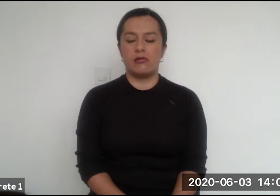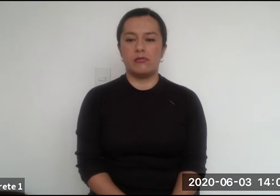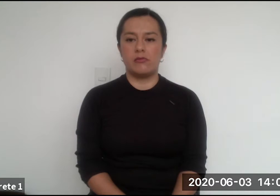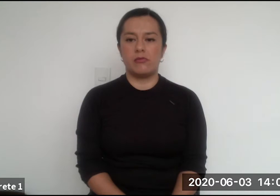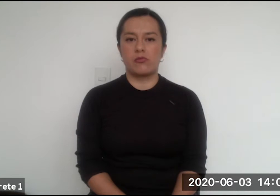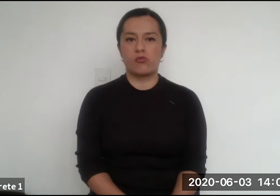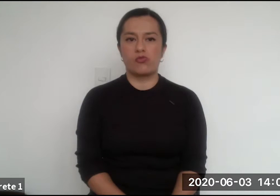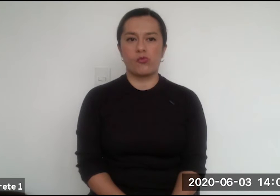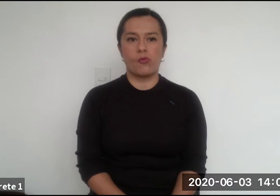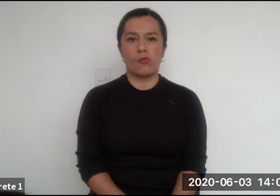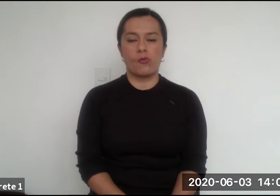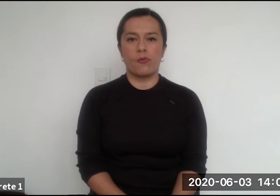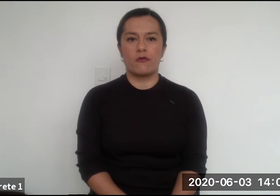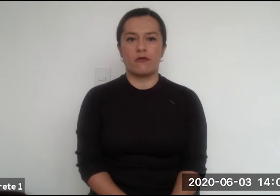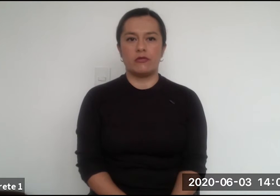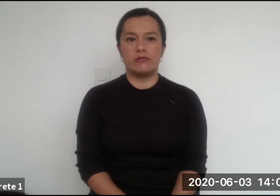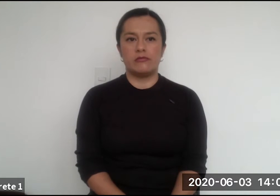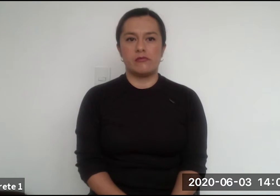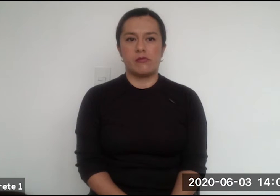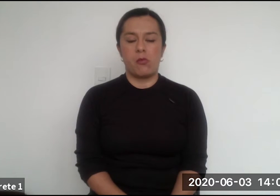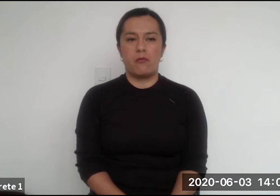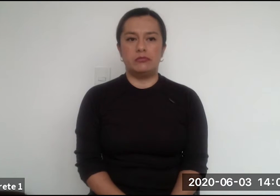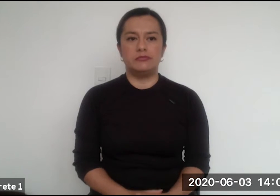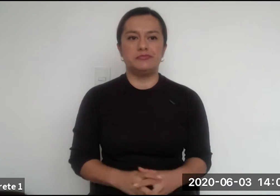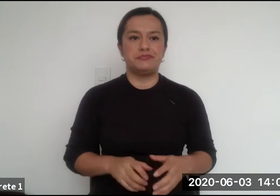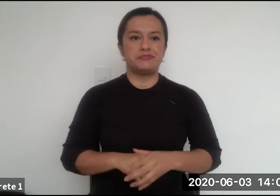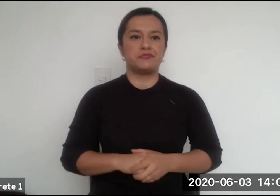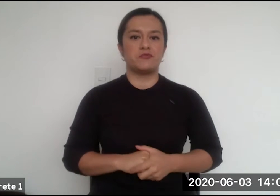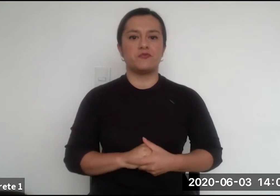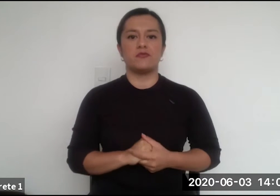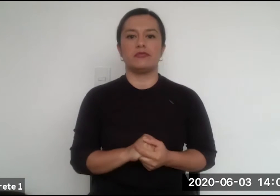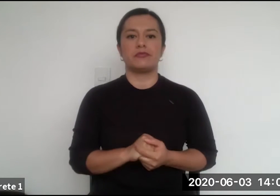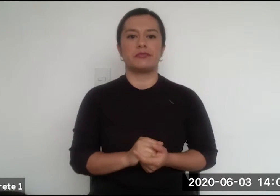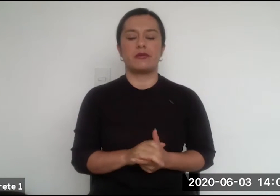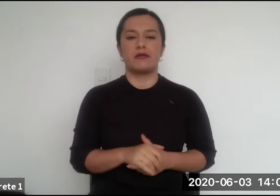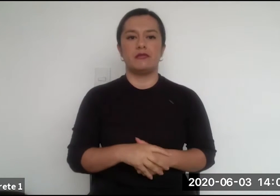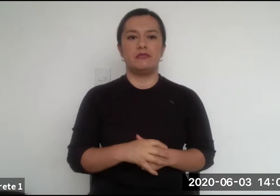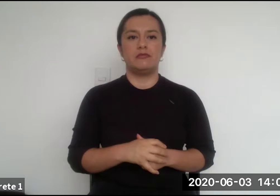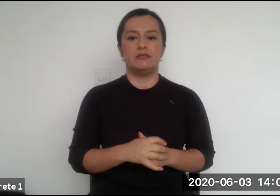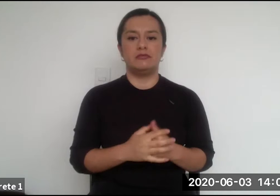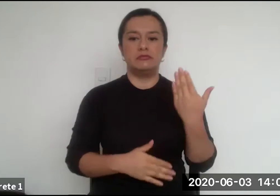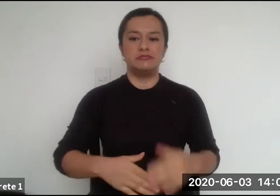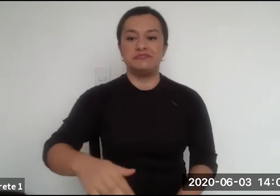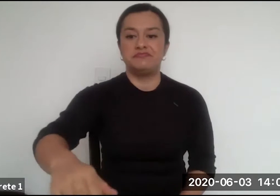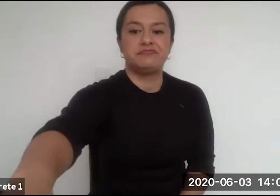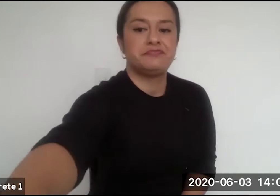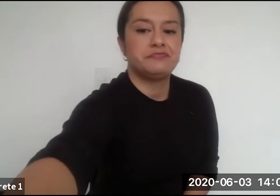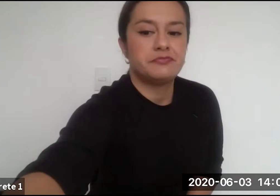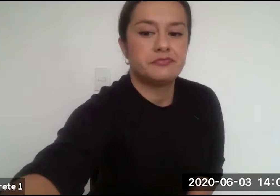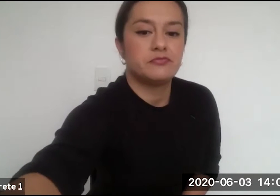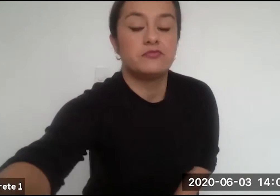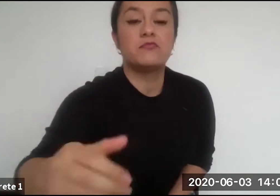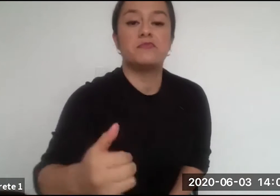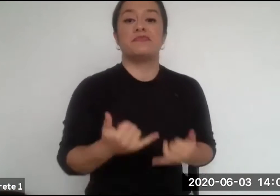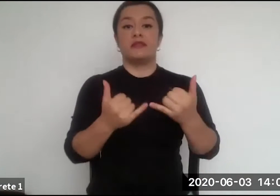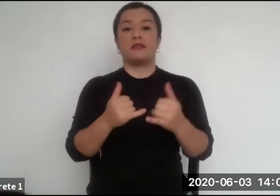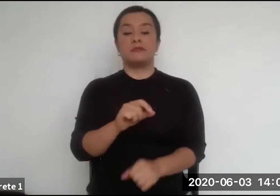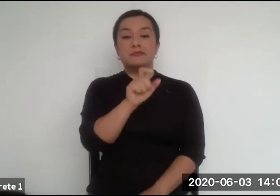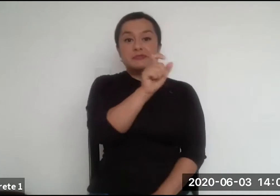Bueno, yo creo que podemos dar inicio si les parece. En este momento tenemos